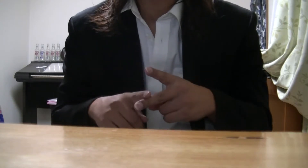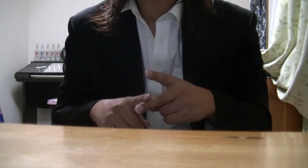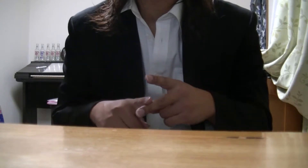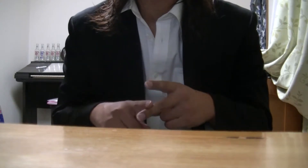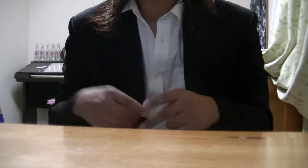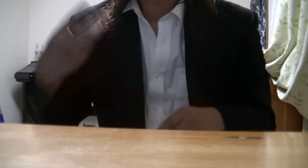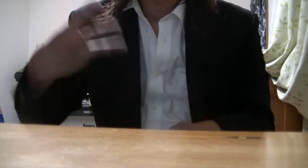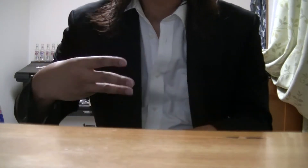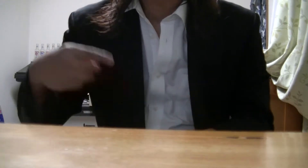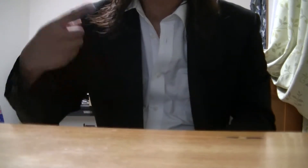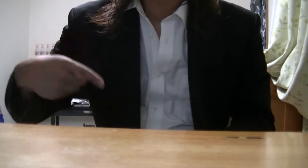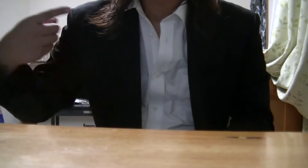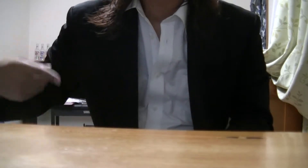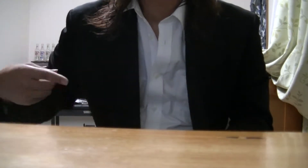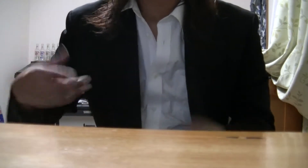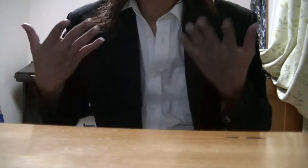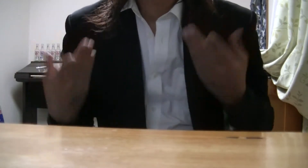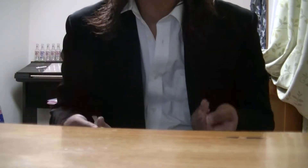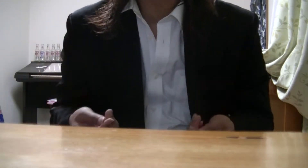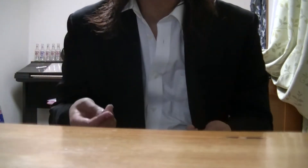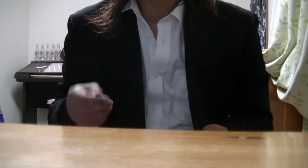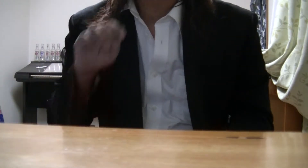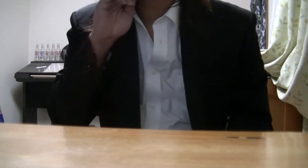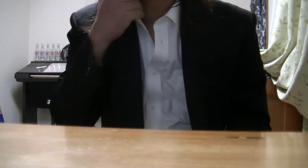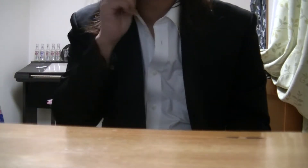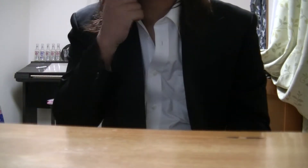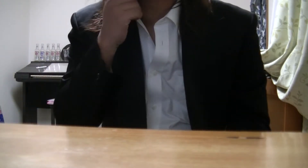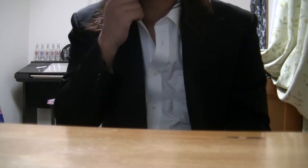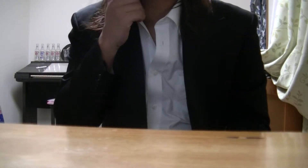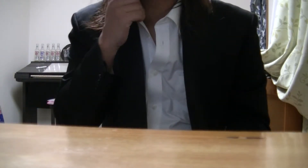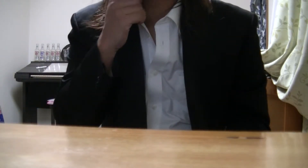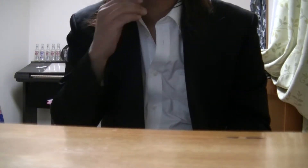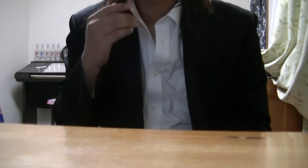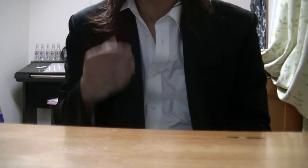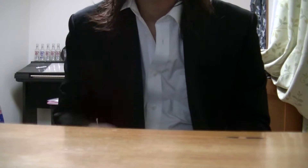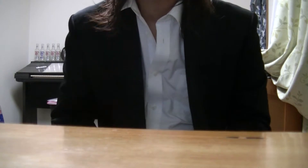3.11 が終わっても終わっとらんのよ、もち